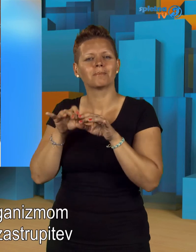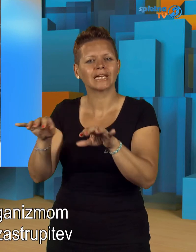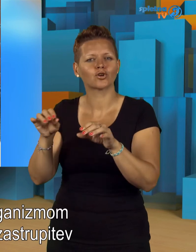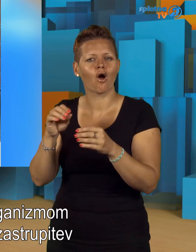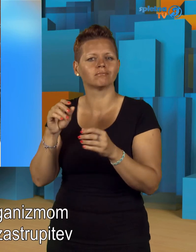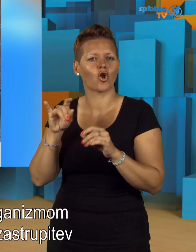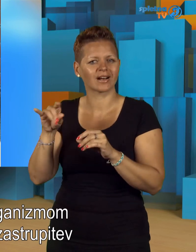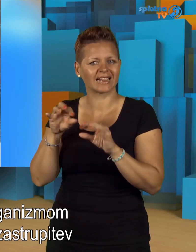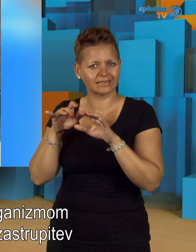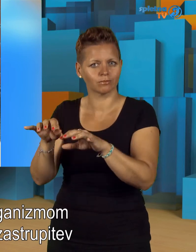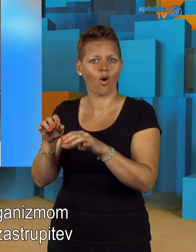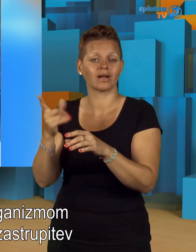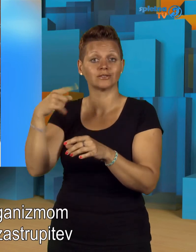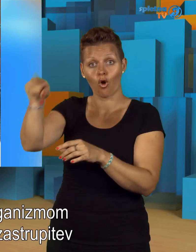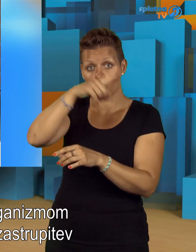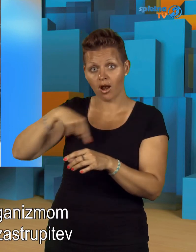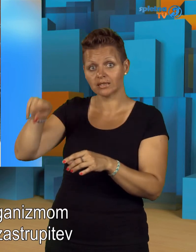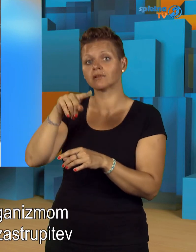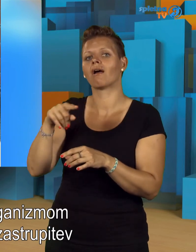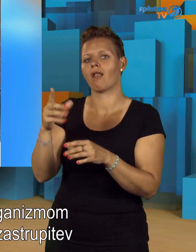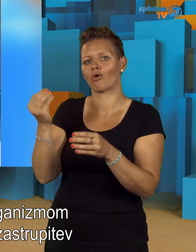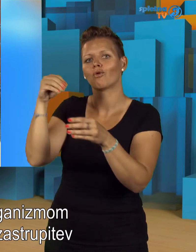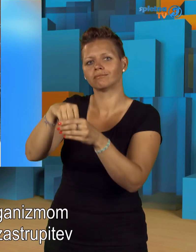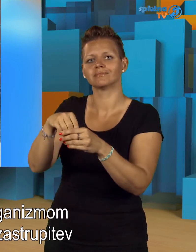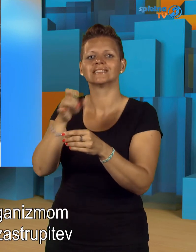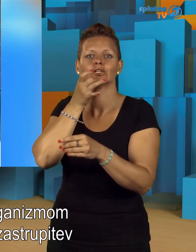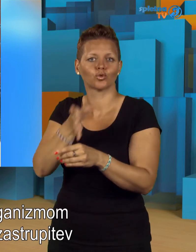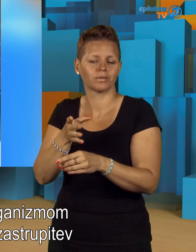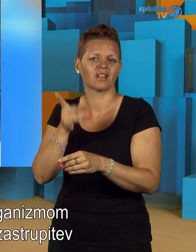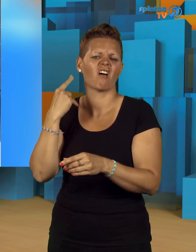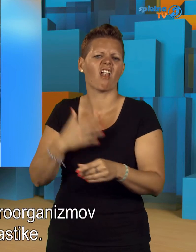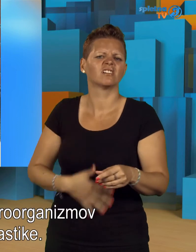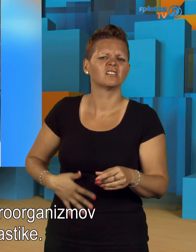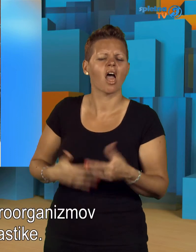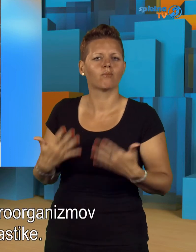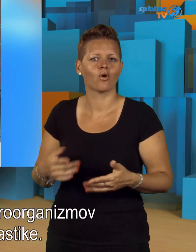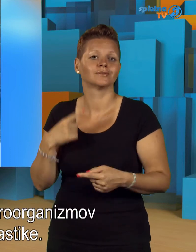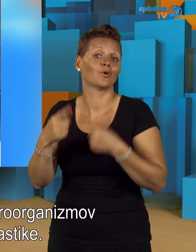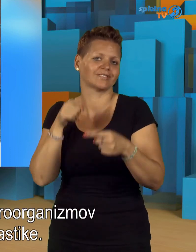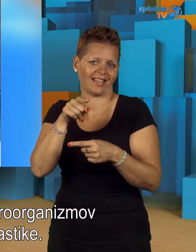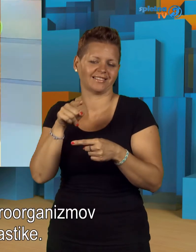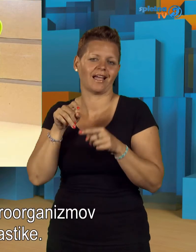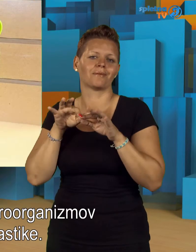lahko zastrupitev ali slabost posledica mikroorganizmov in ne kemije iz plastike.